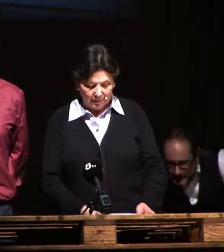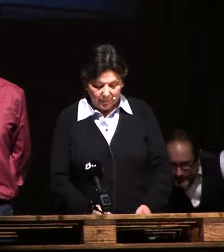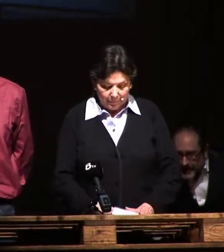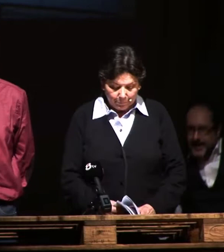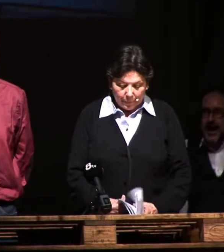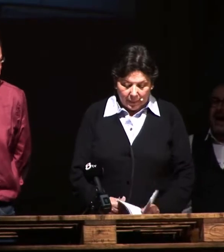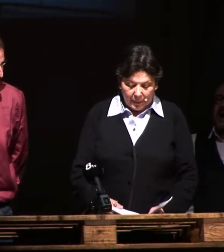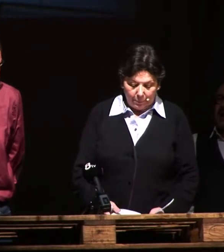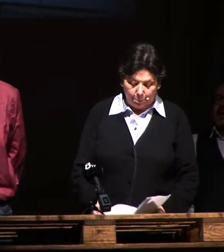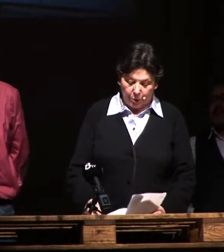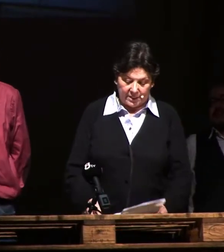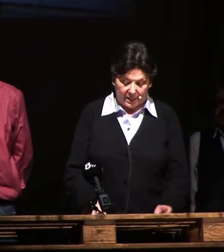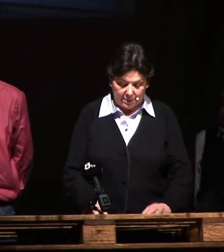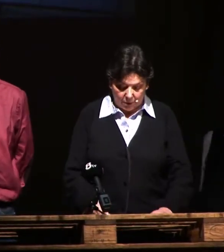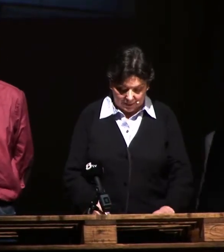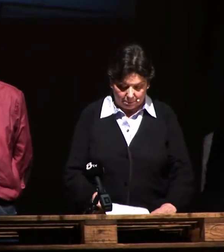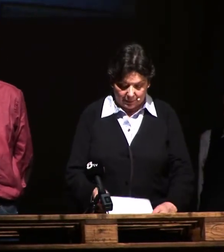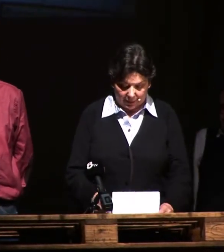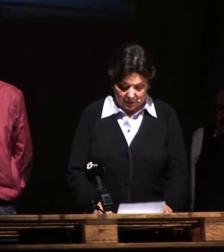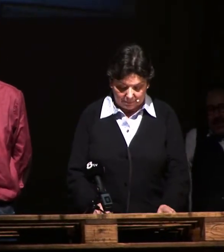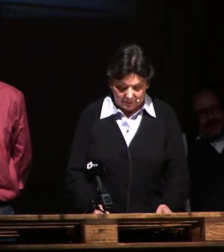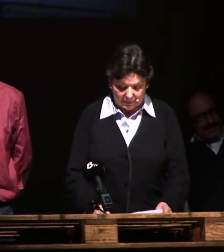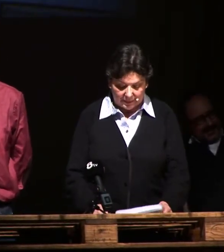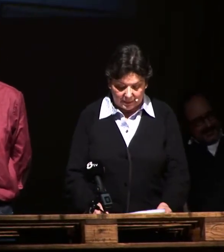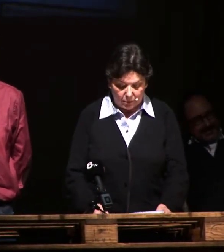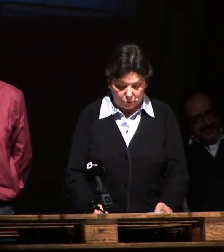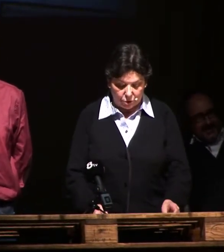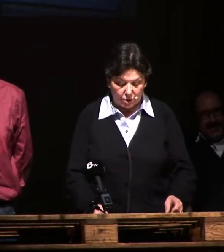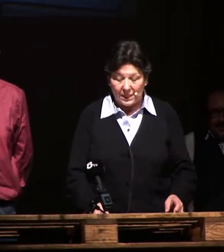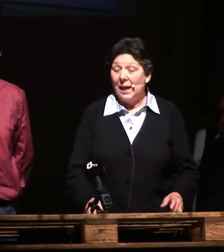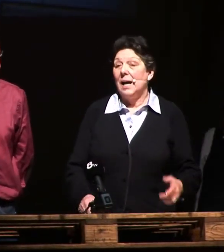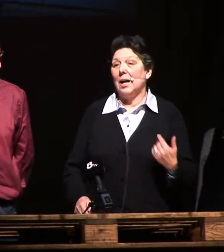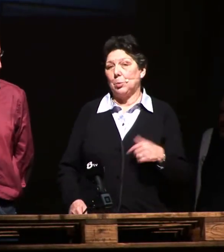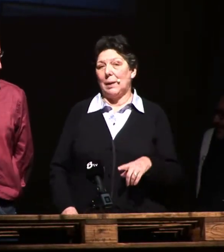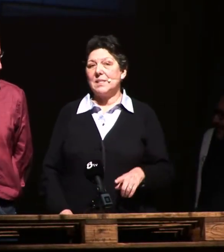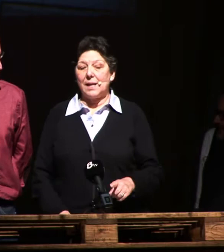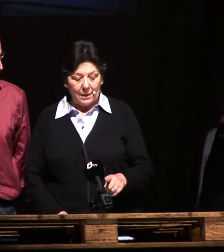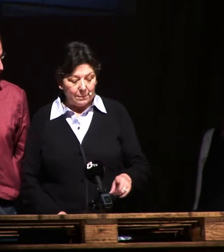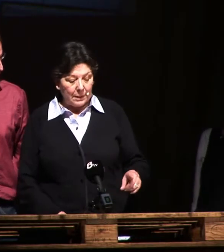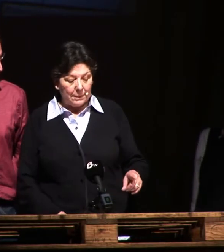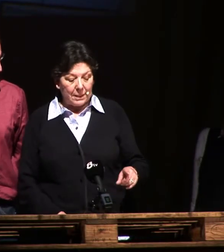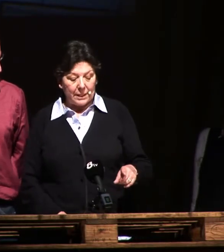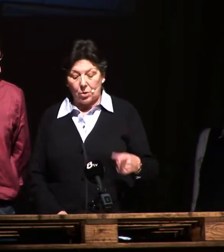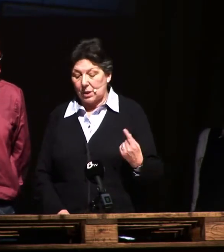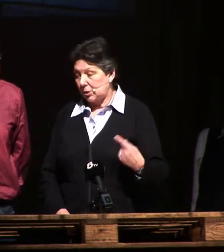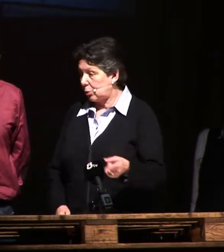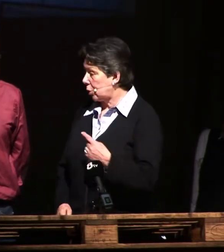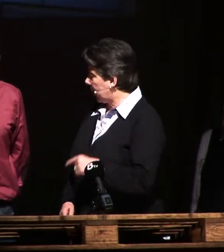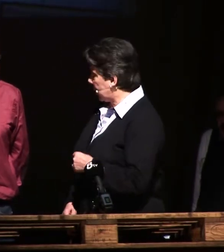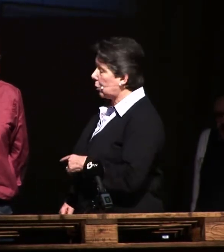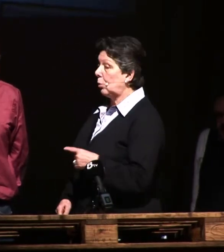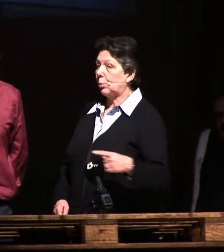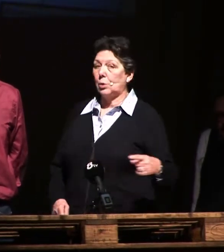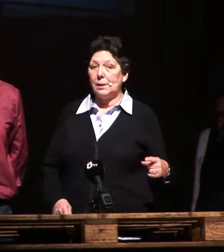edat, pues s'ha equivocat, perquè m'han demanat que digui algunes coses. El problema està en que, com que